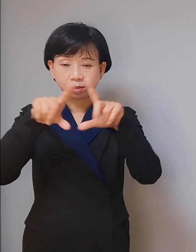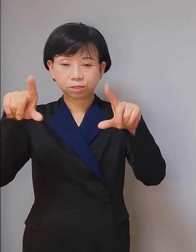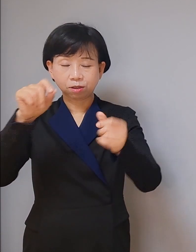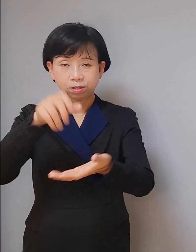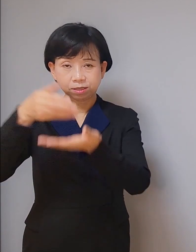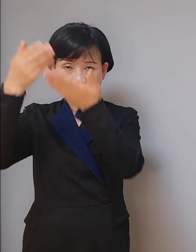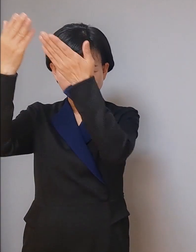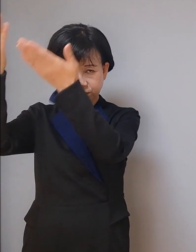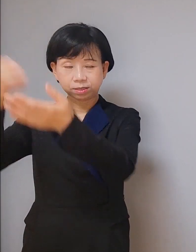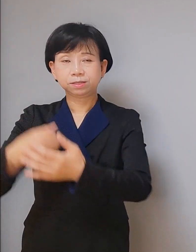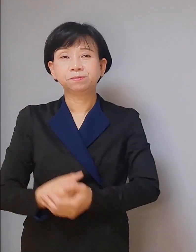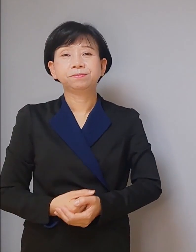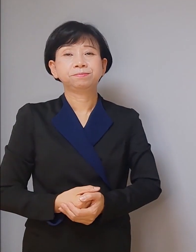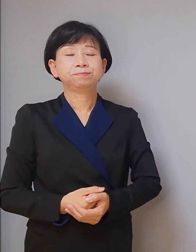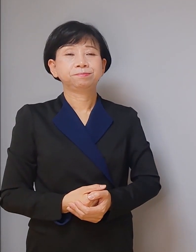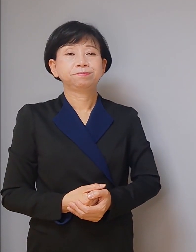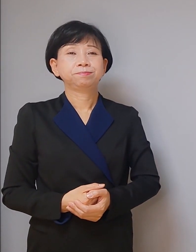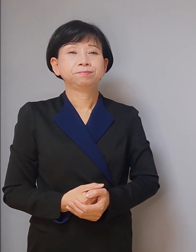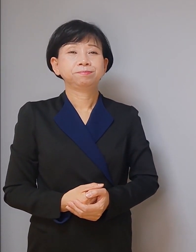겁니다.